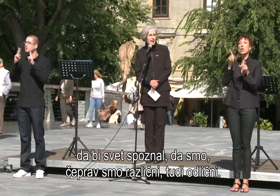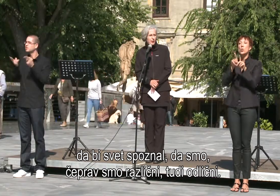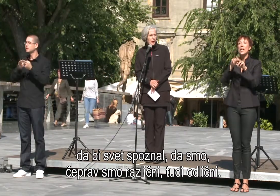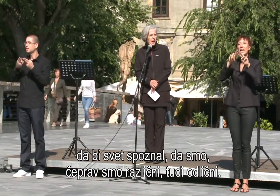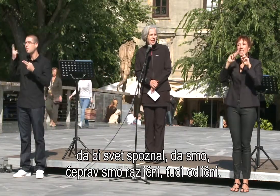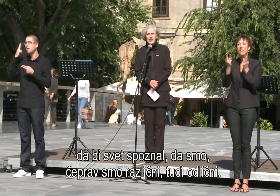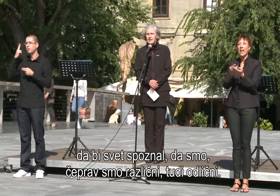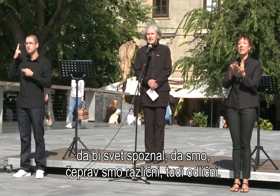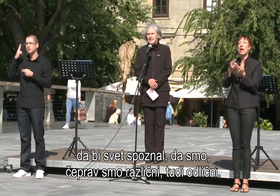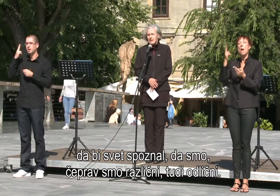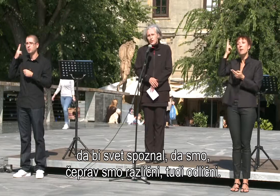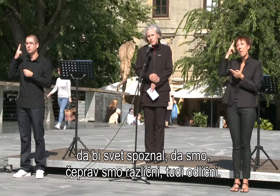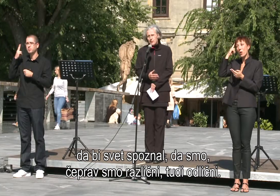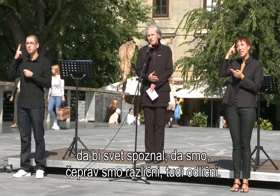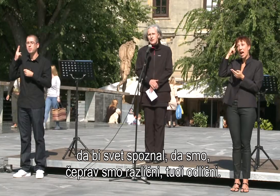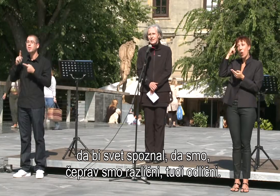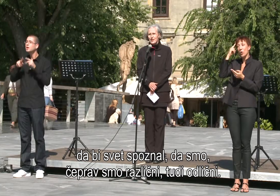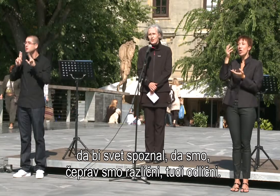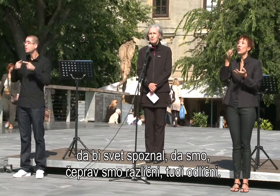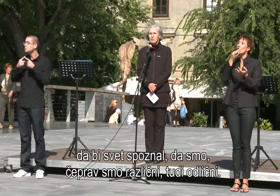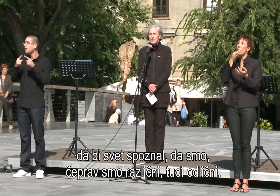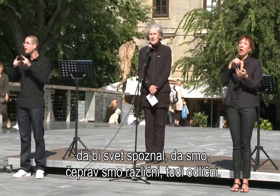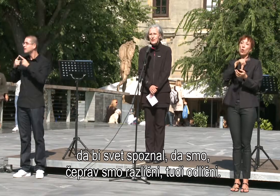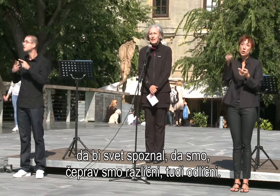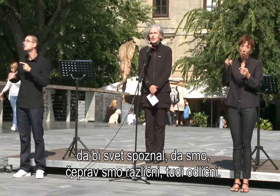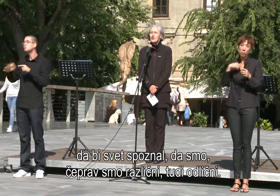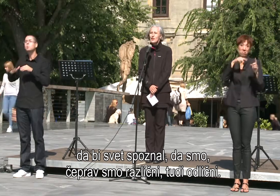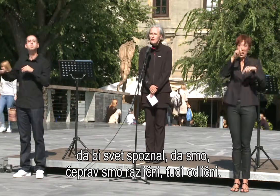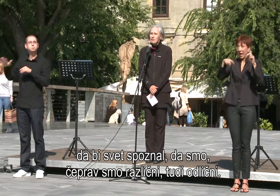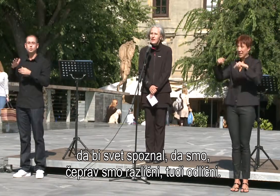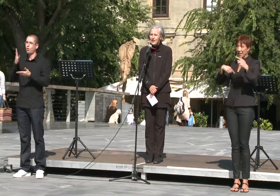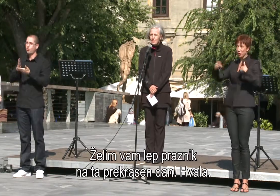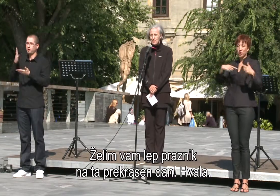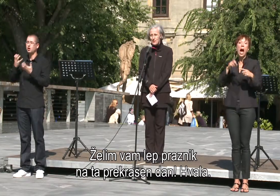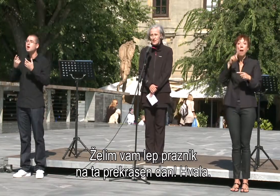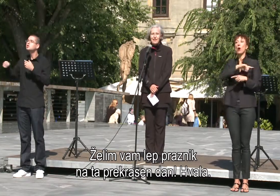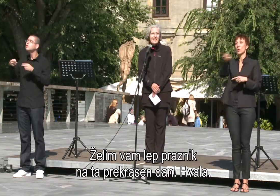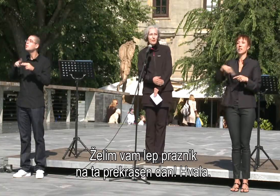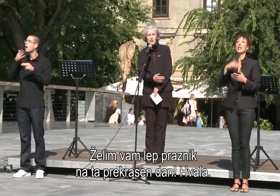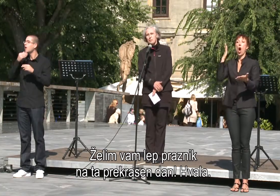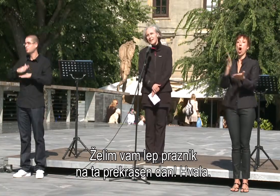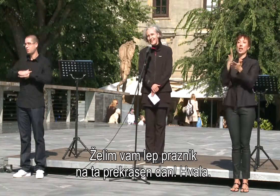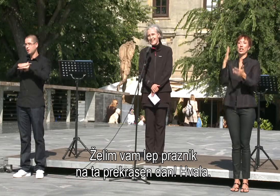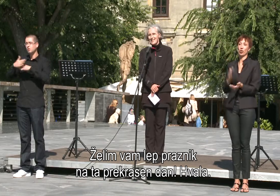prepoznal, čeprav smo različni, smo pa vsi odlični. Želim vam najlepše praznovanje v tem prekrasnem